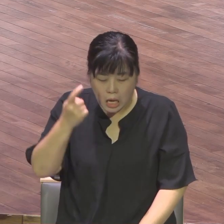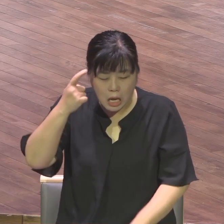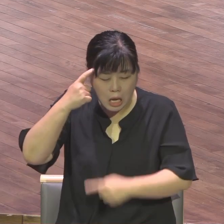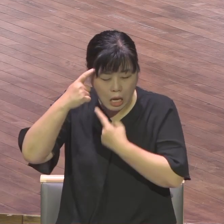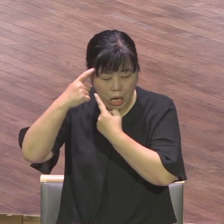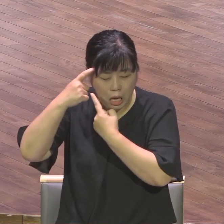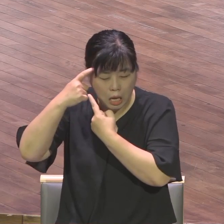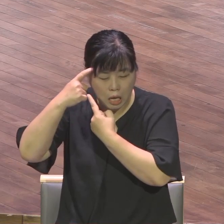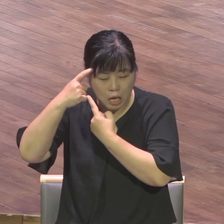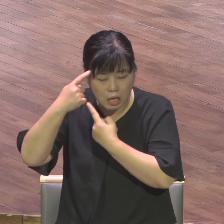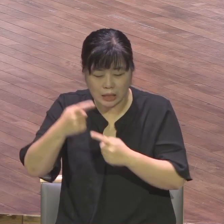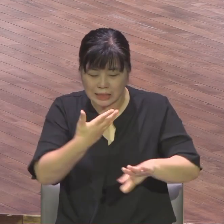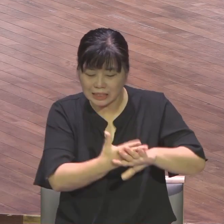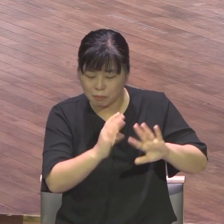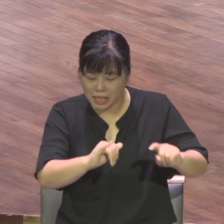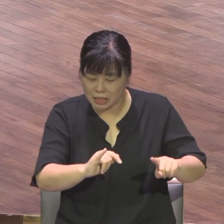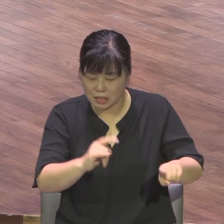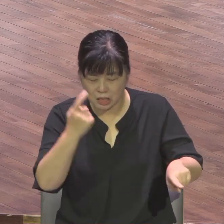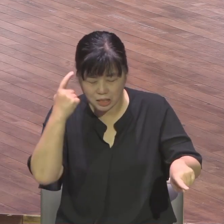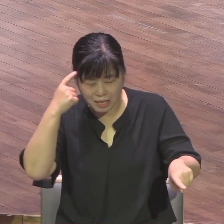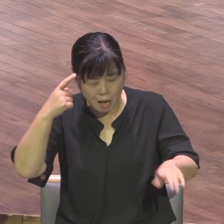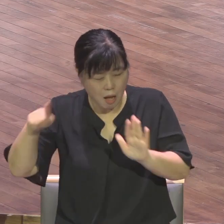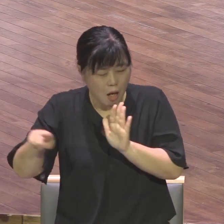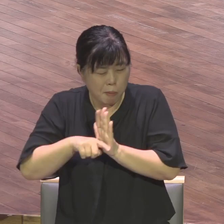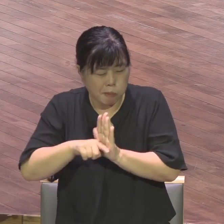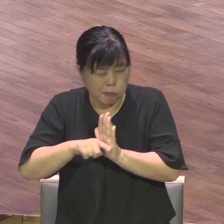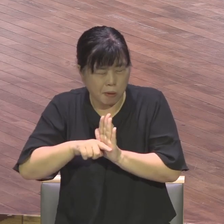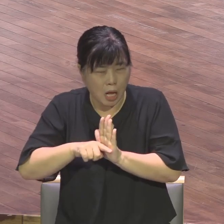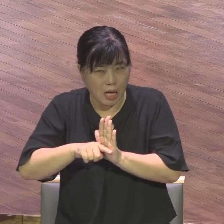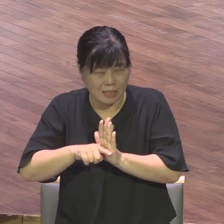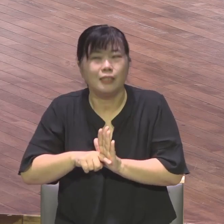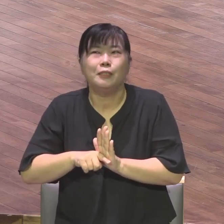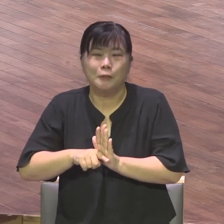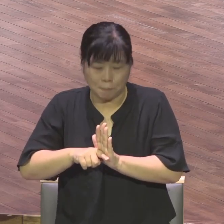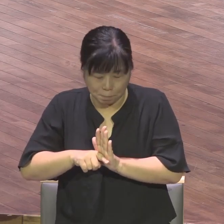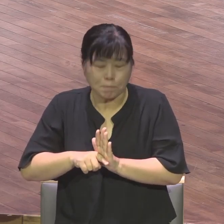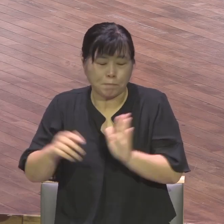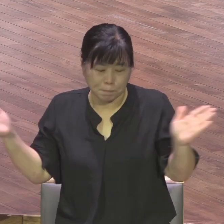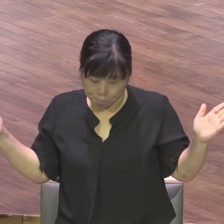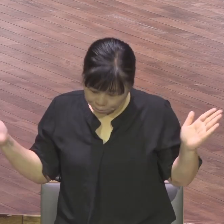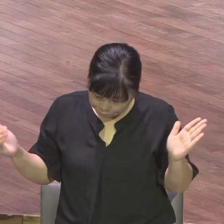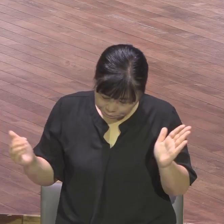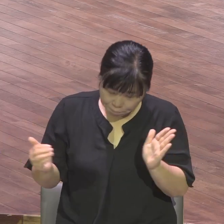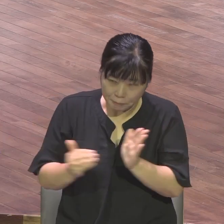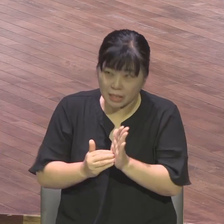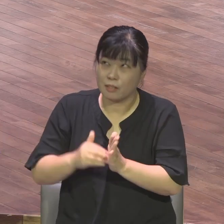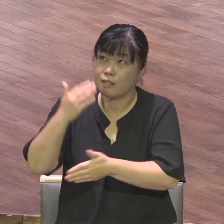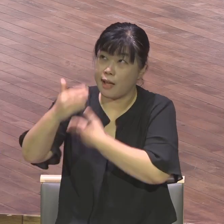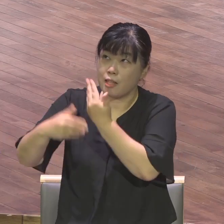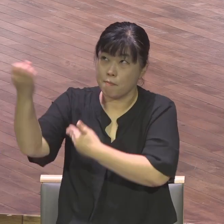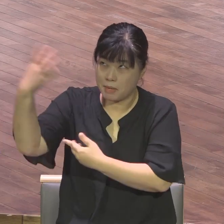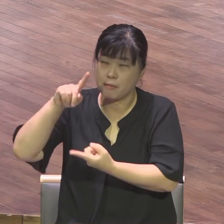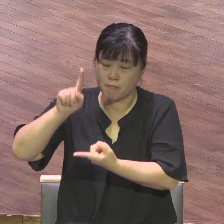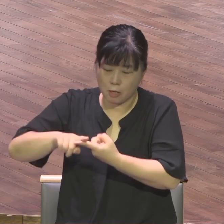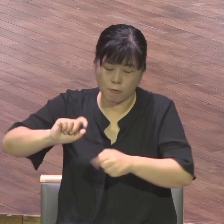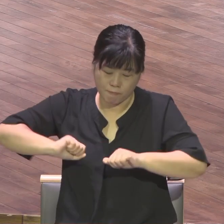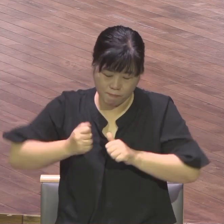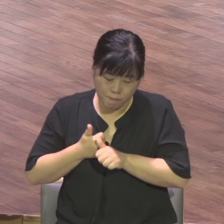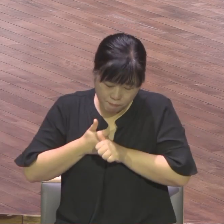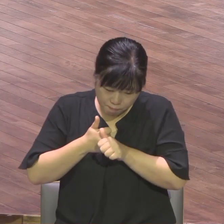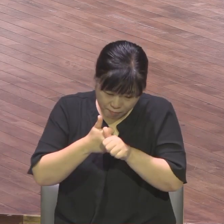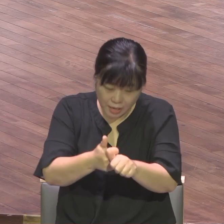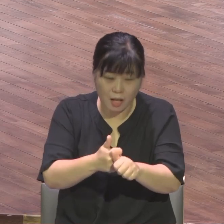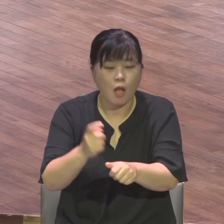그 평생 가지고 있었던 편견을 내려놓습니다. 편견을 내려놔요. 그리고 그들과